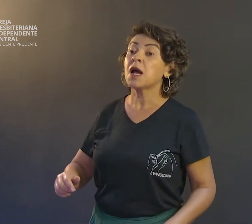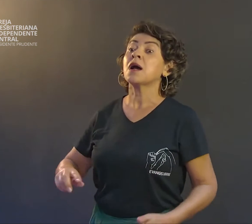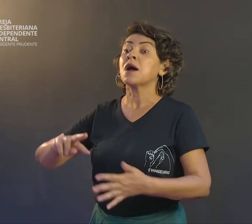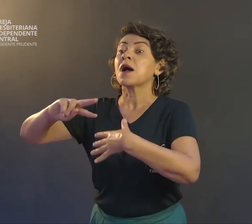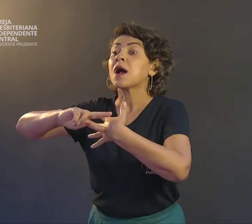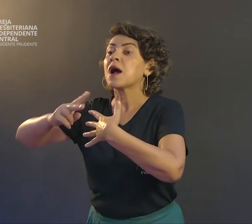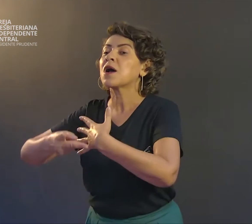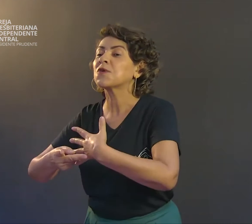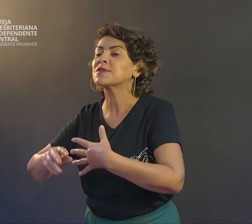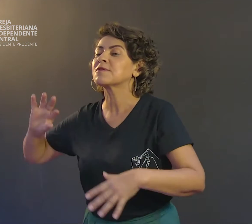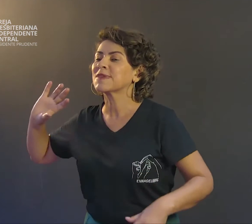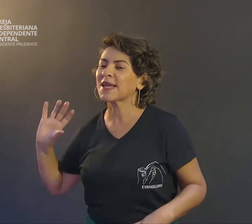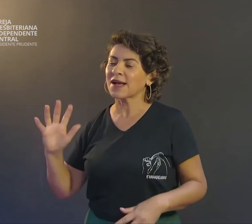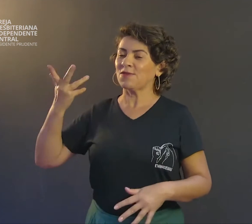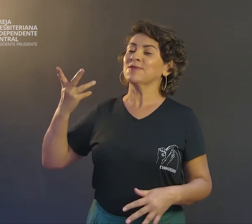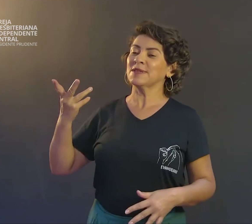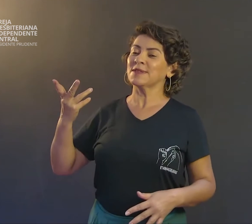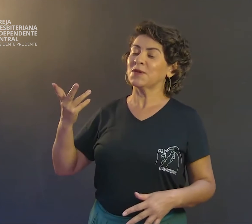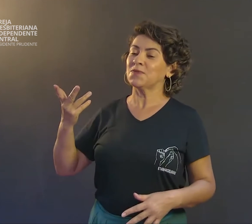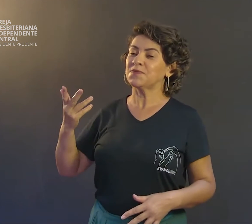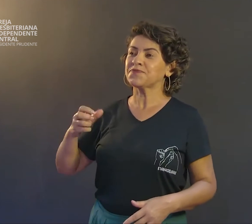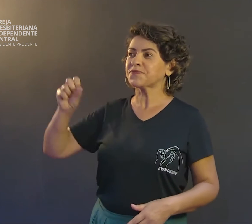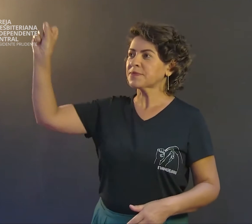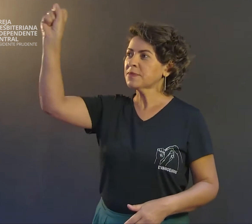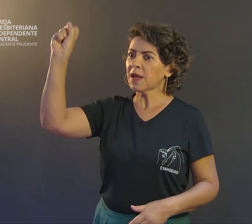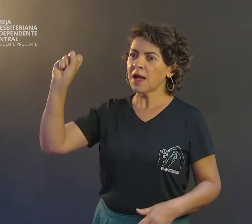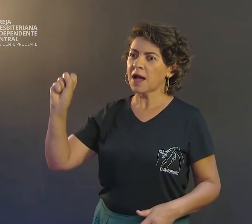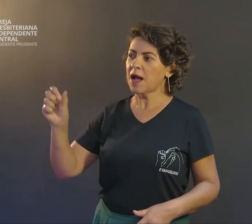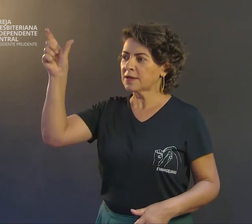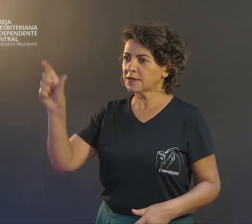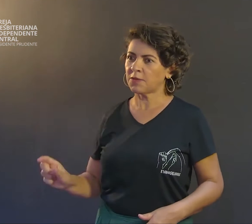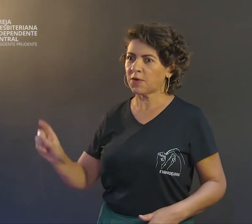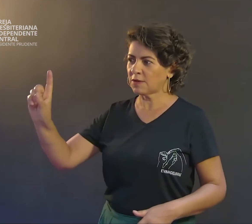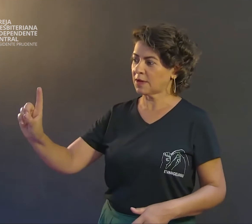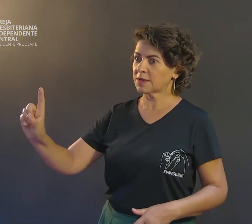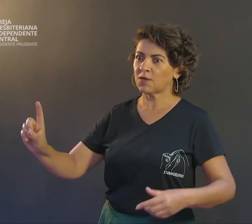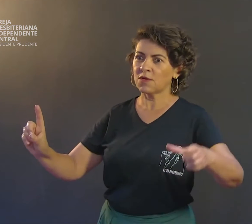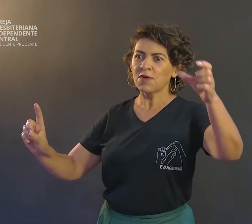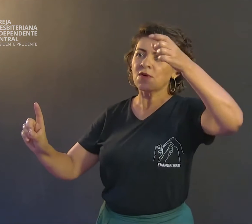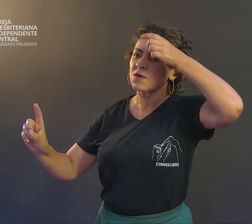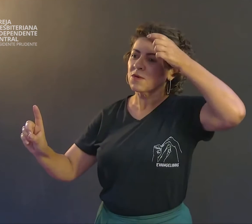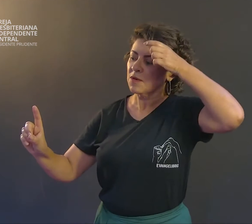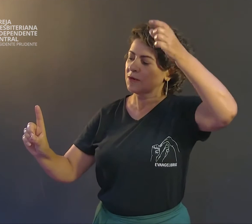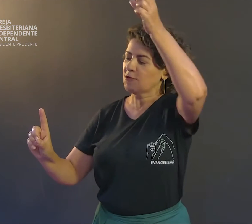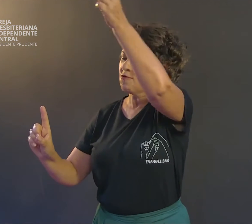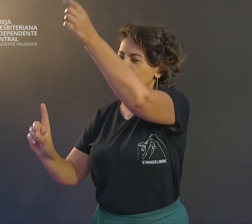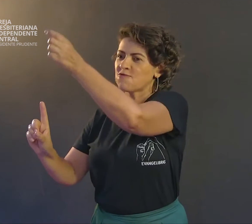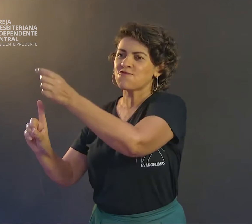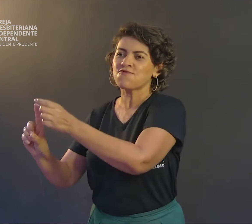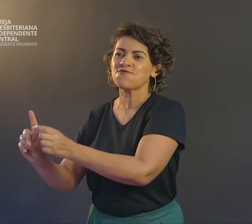Um espírito maligno veio sobre Saul e, a partir daquele momento, passou